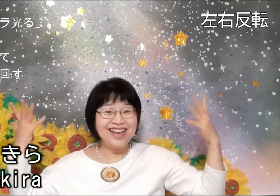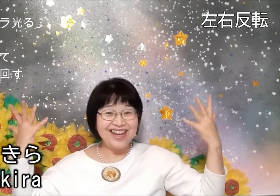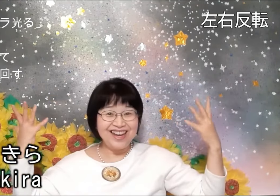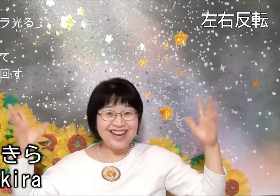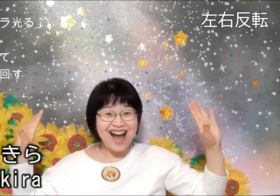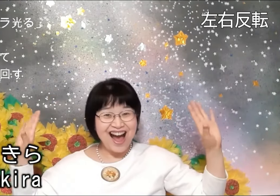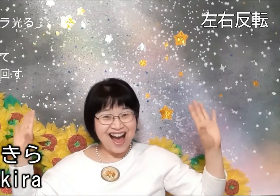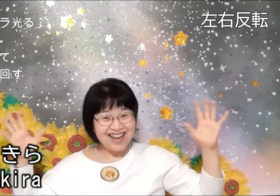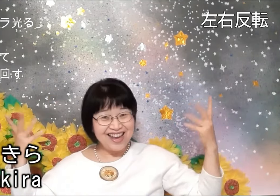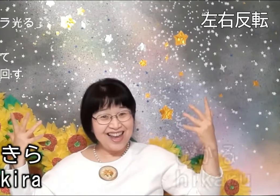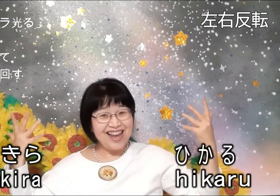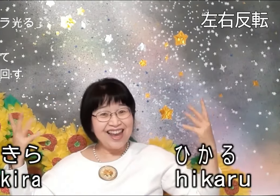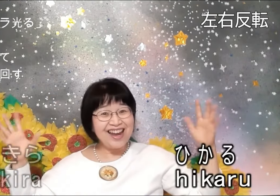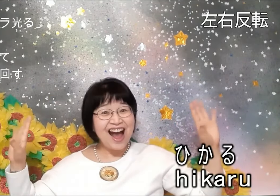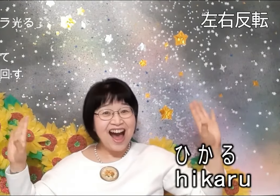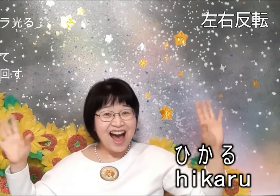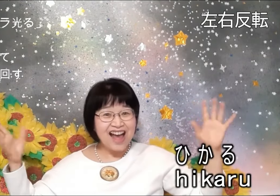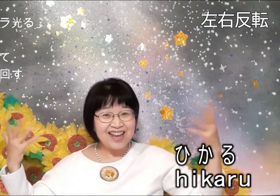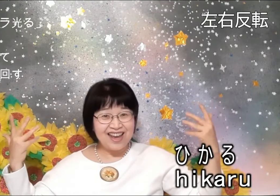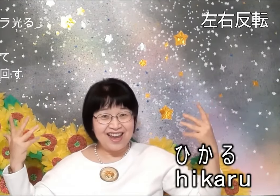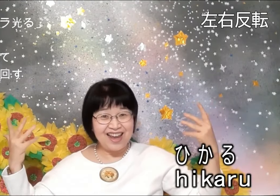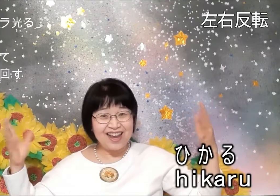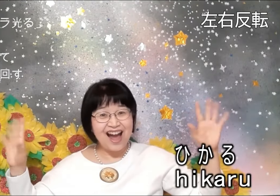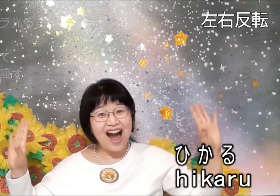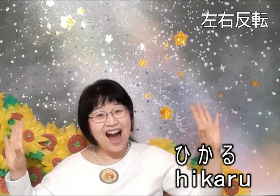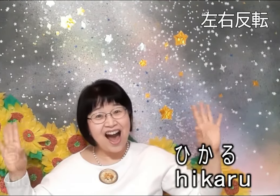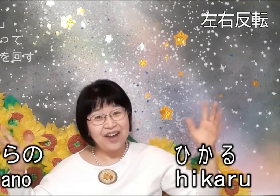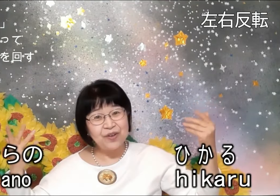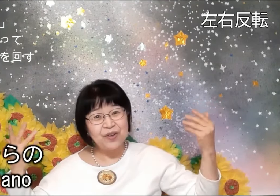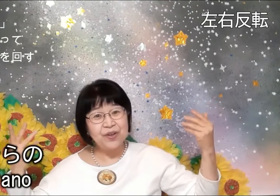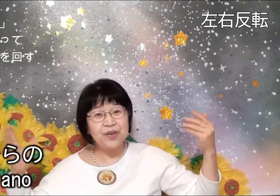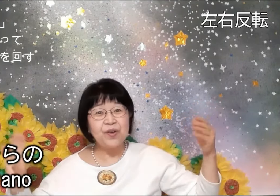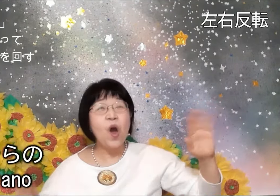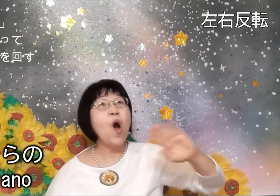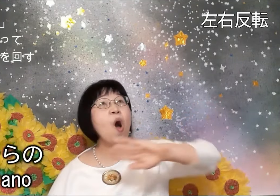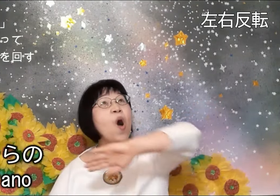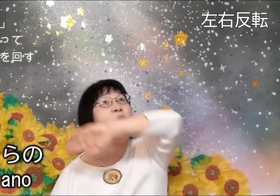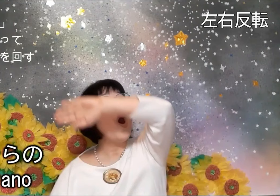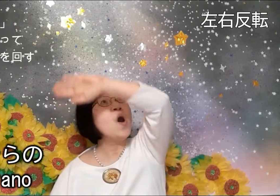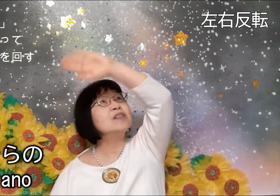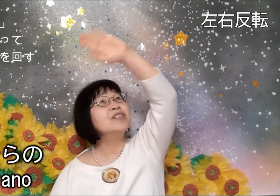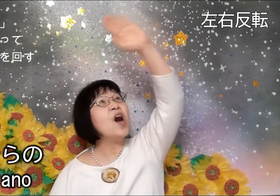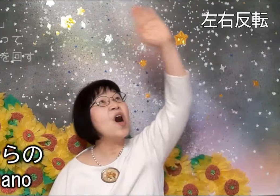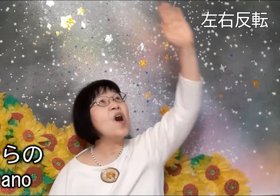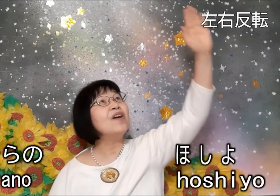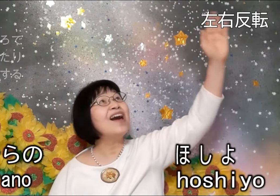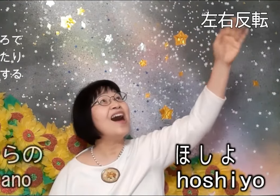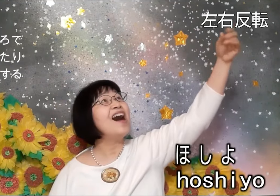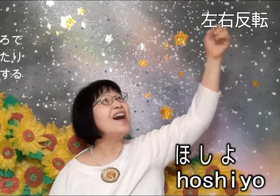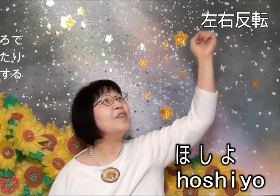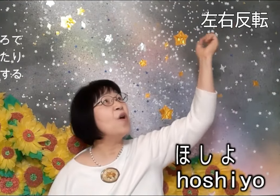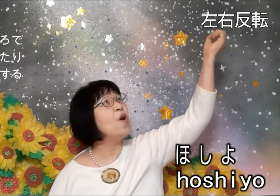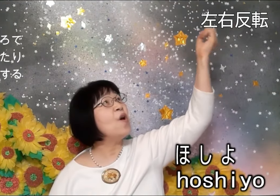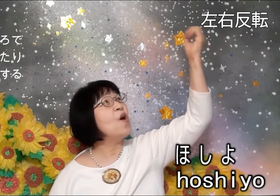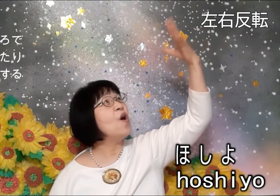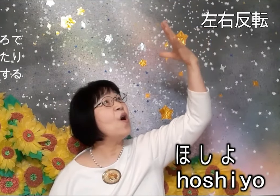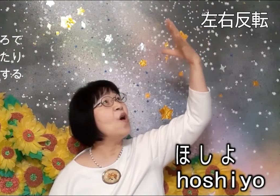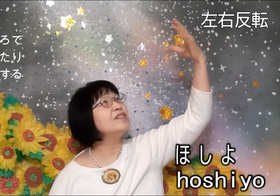キラキラ光るお空の